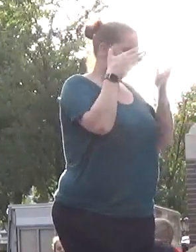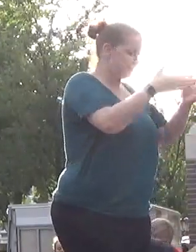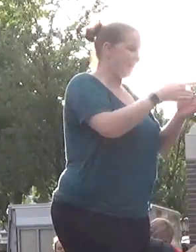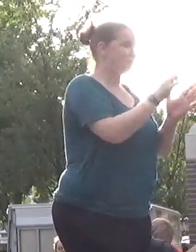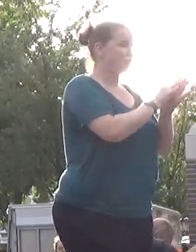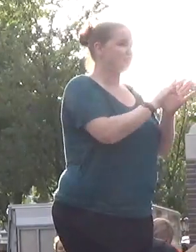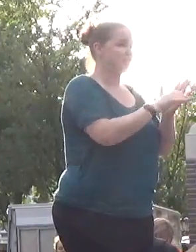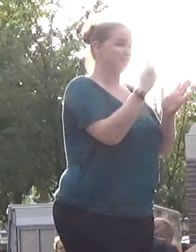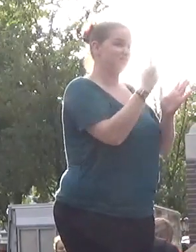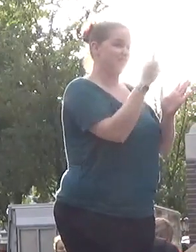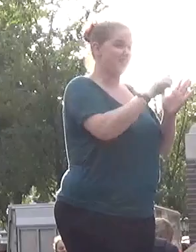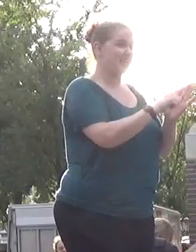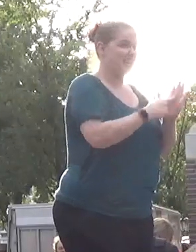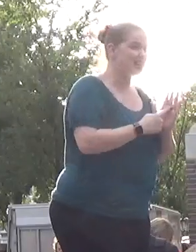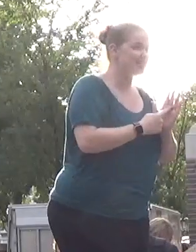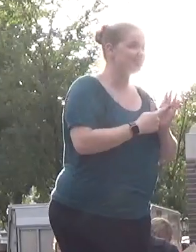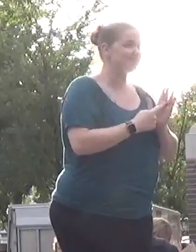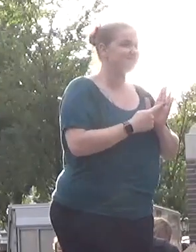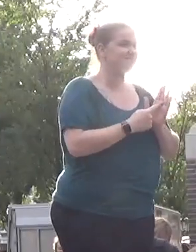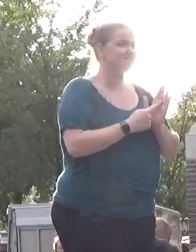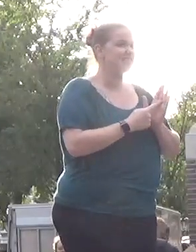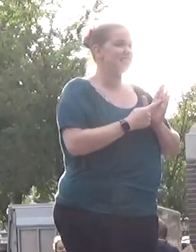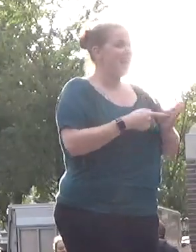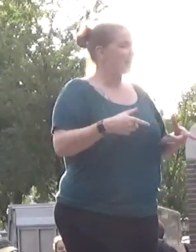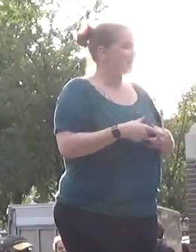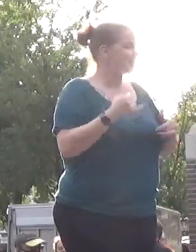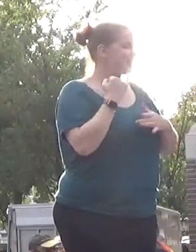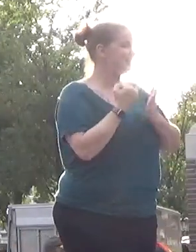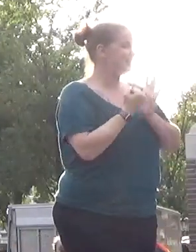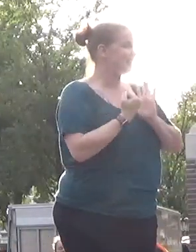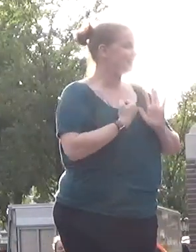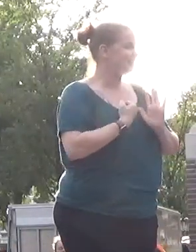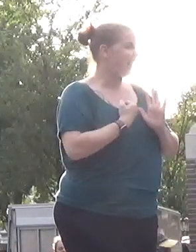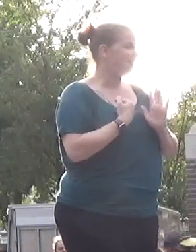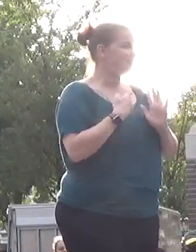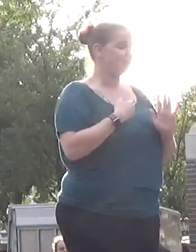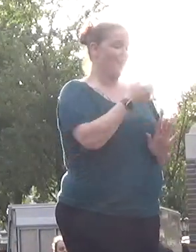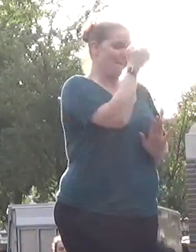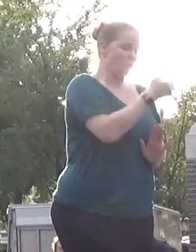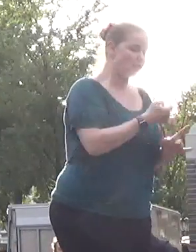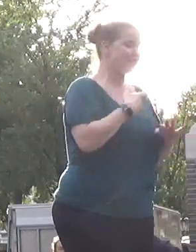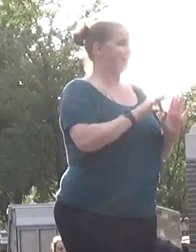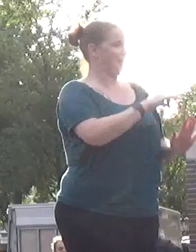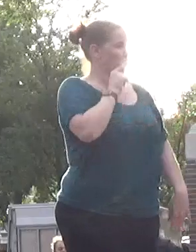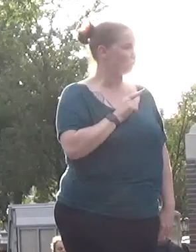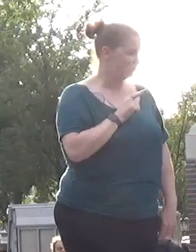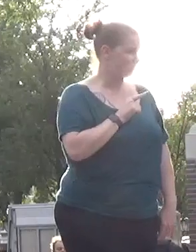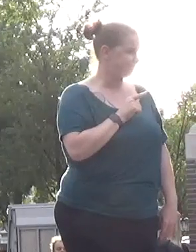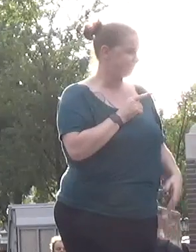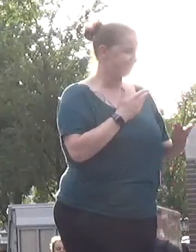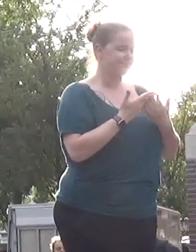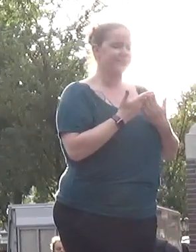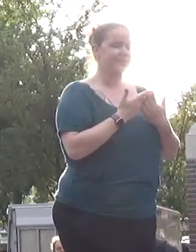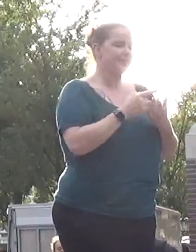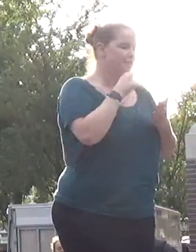geleden genderidentiteit blijft reduceren tot een positie en tot een keuze. Dit conservatisme dat de ogen